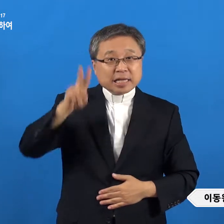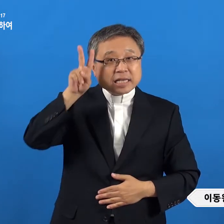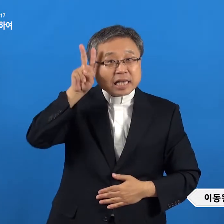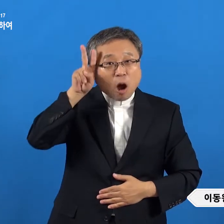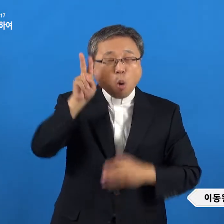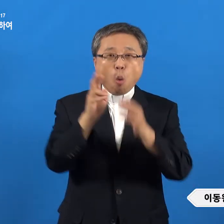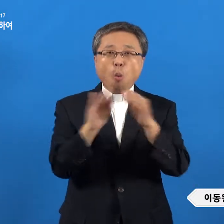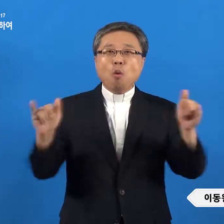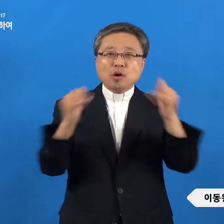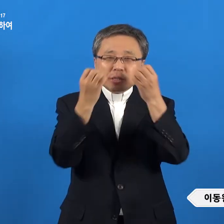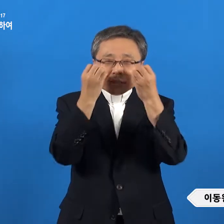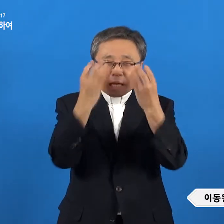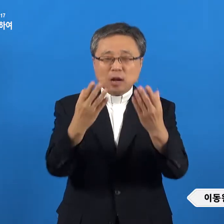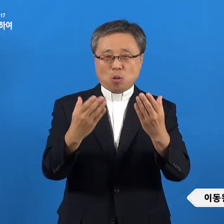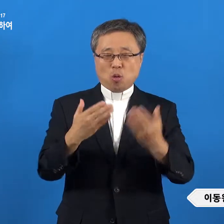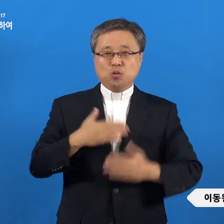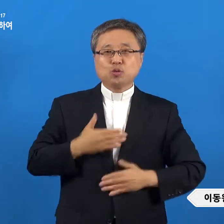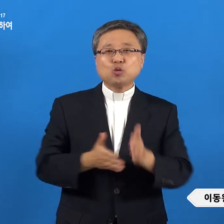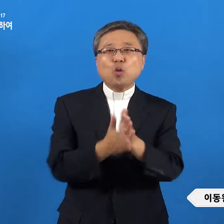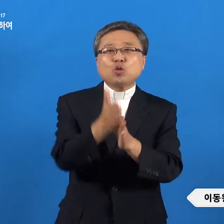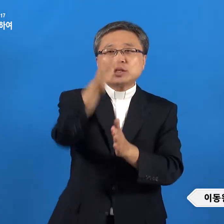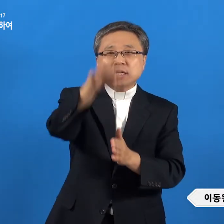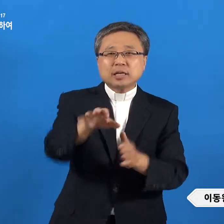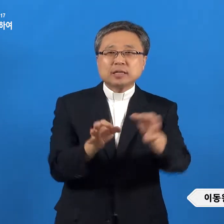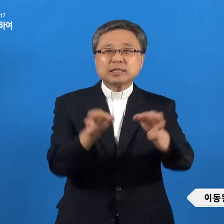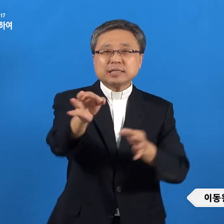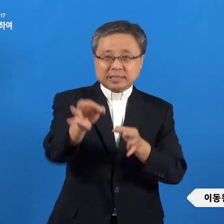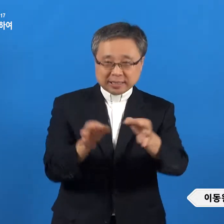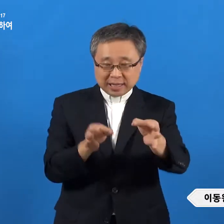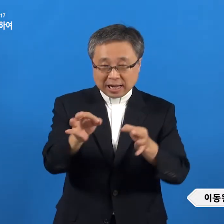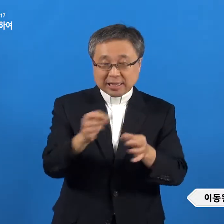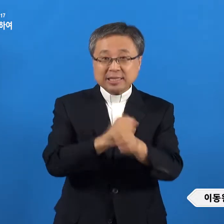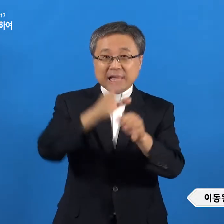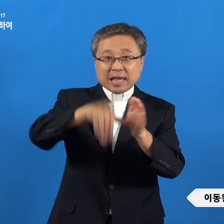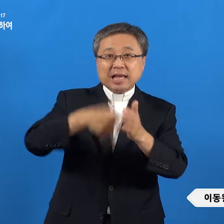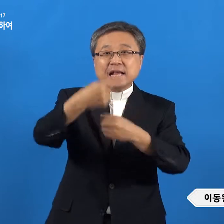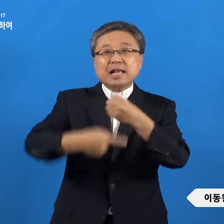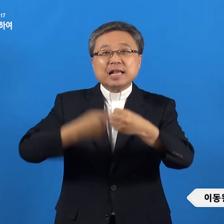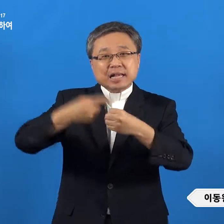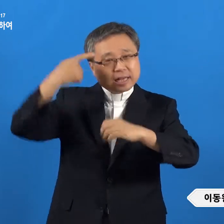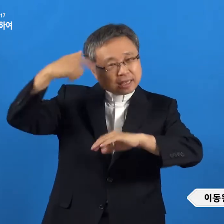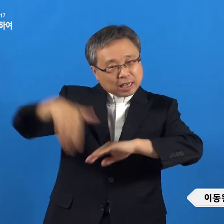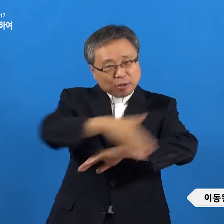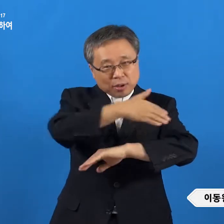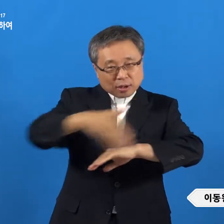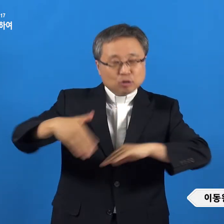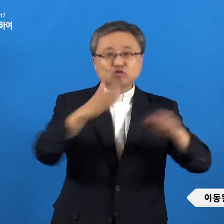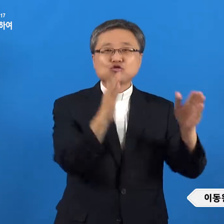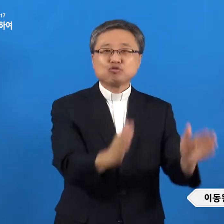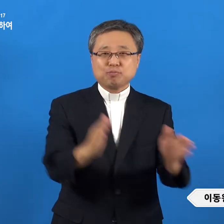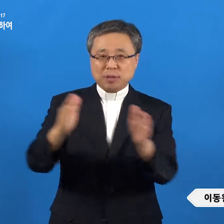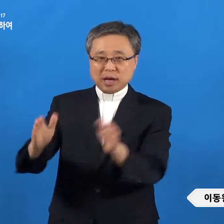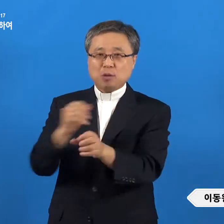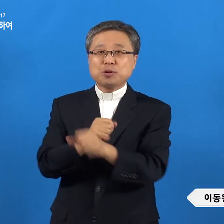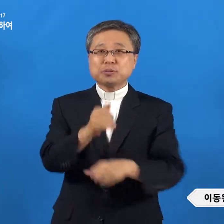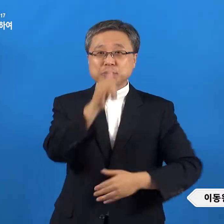비즈니스를 계획하는 한 사람의 1년 계획을 조망하고 있습니다. 오늘 우리는 본문을